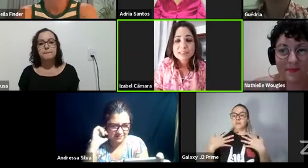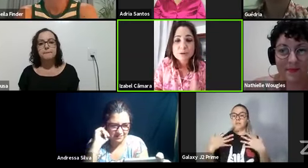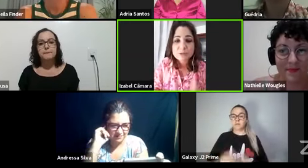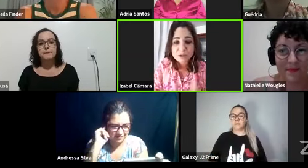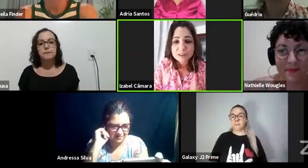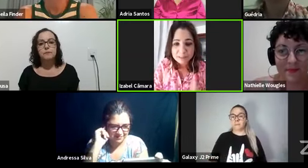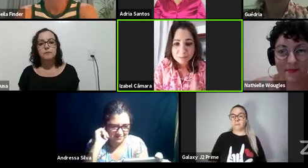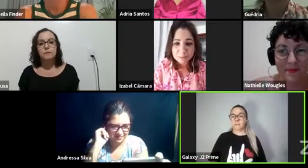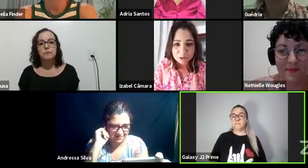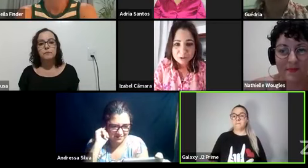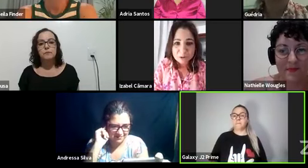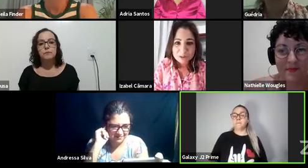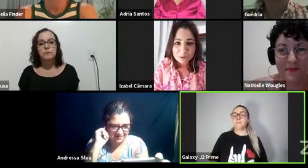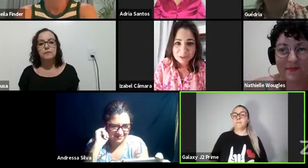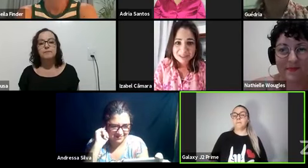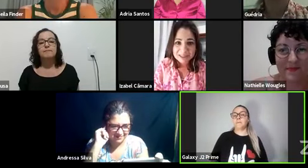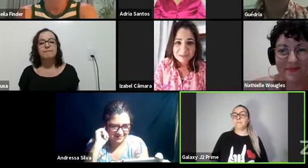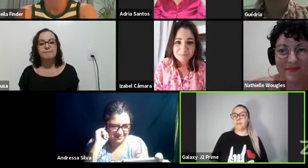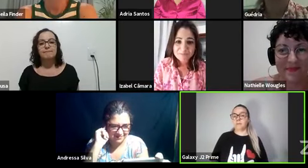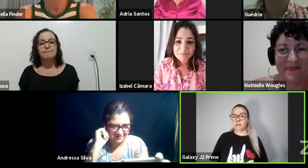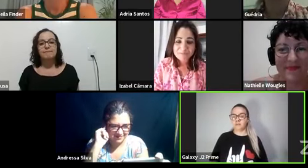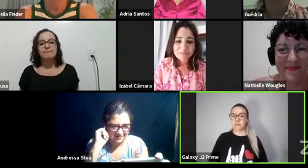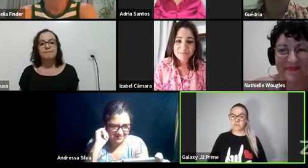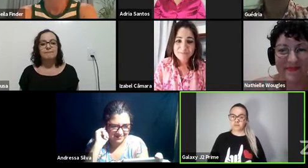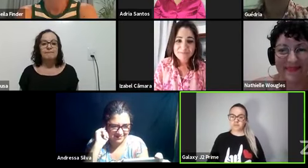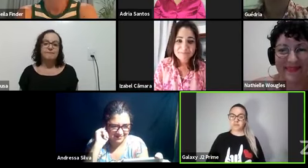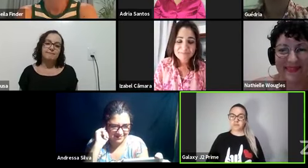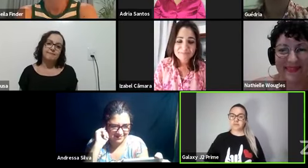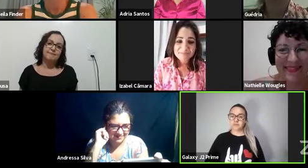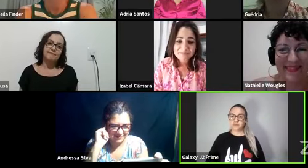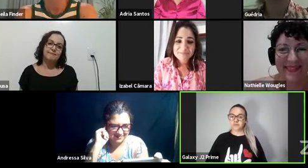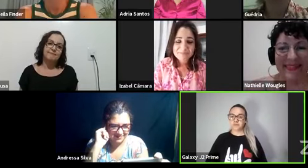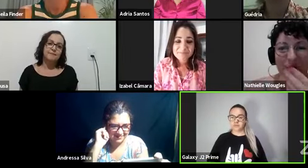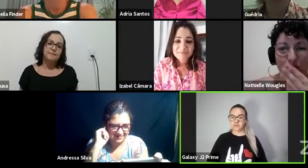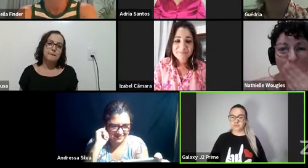grande missão que nós temos, todas nós.